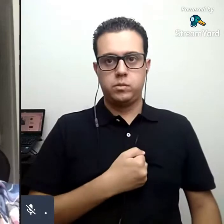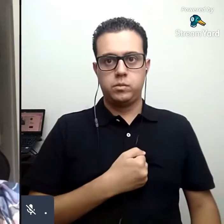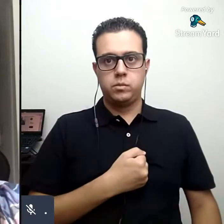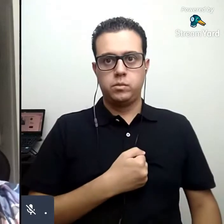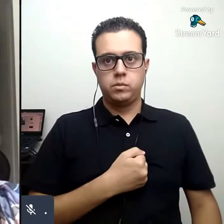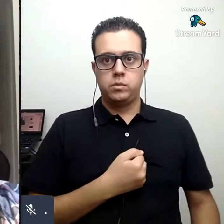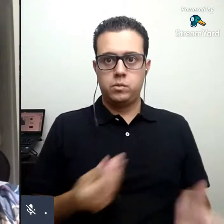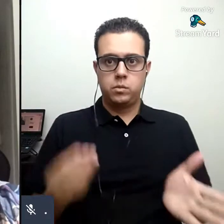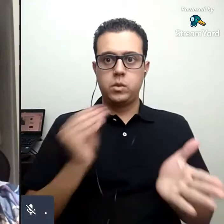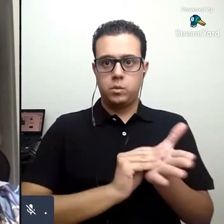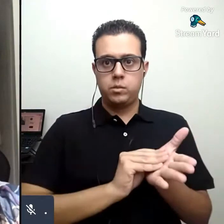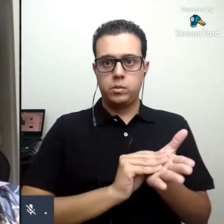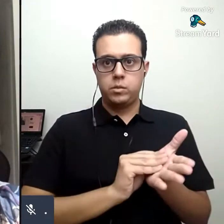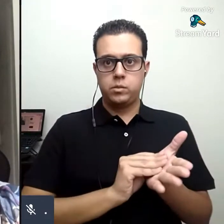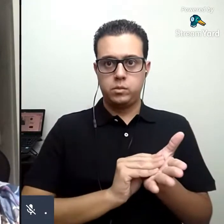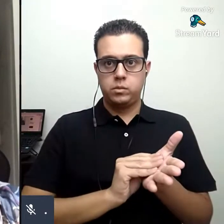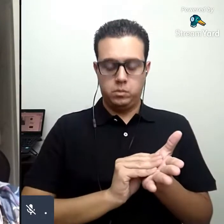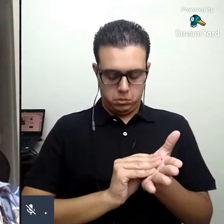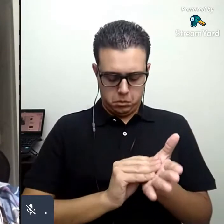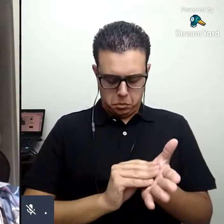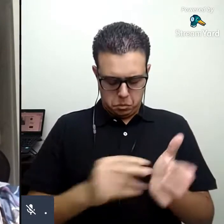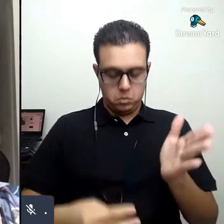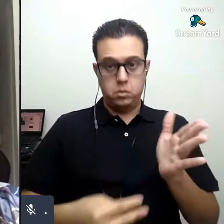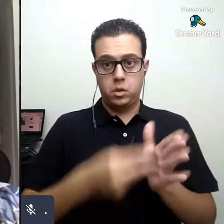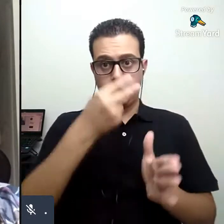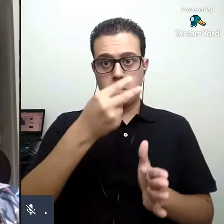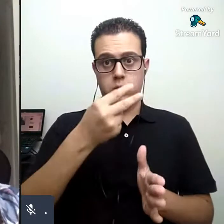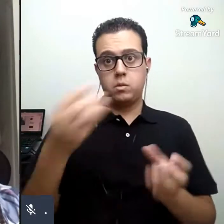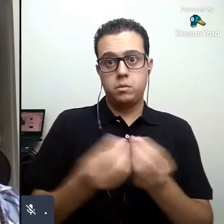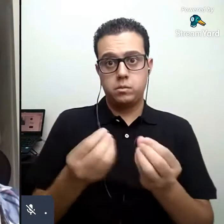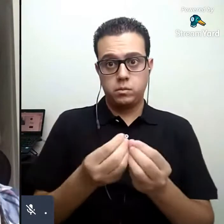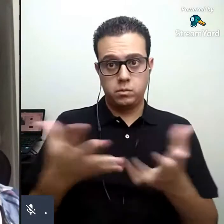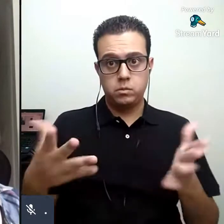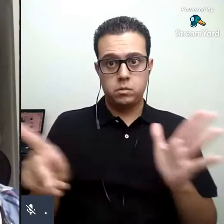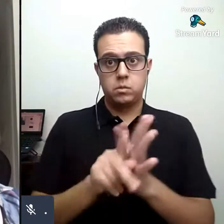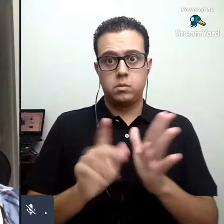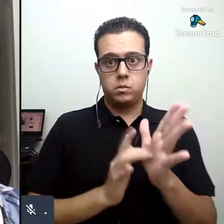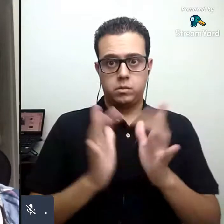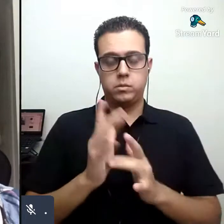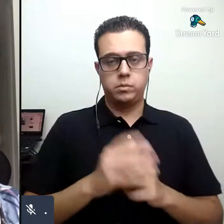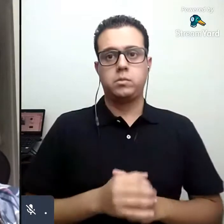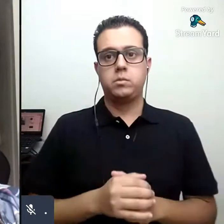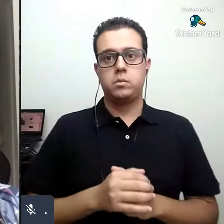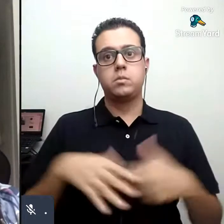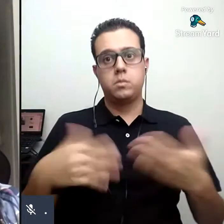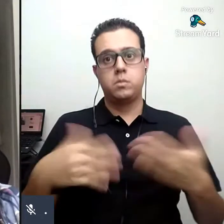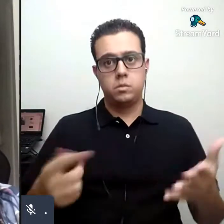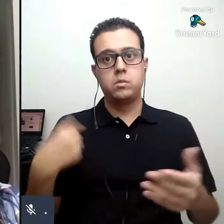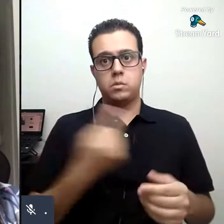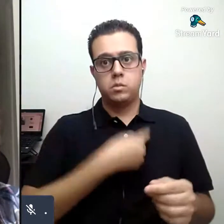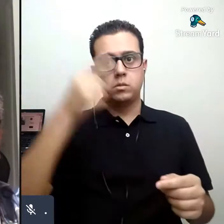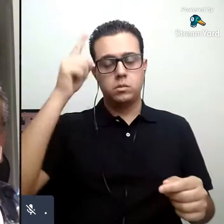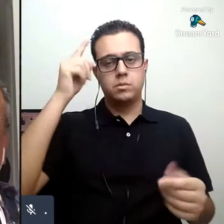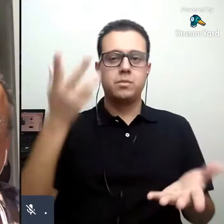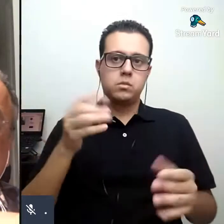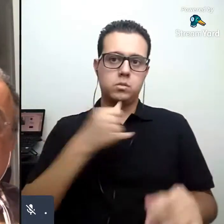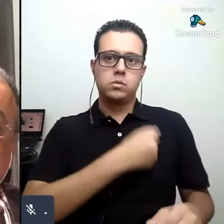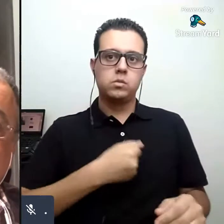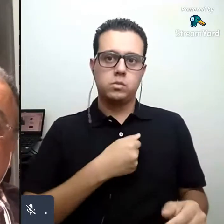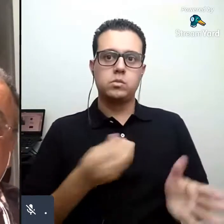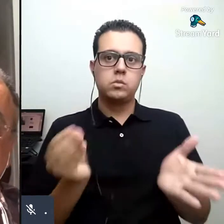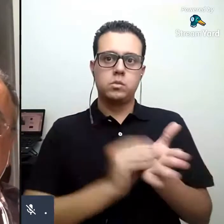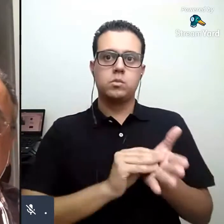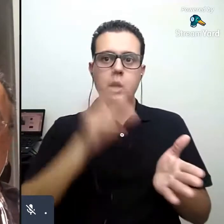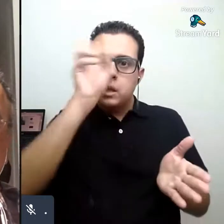segundo sinal de Jesus. Ele nos fez lembrar, então, que o primeiro sinal foi em Caná da Galileia e que Jesus